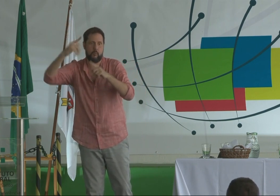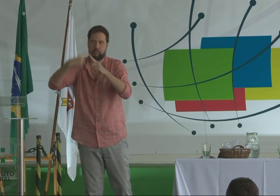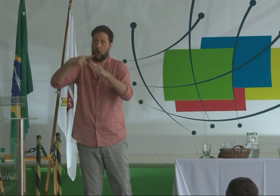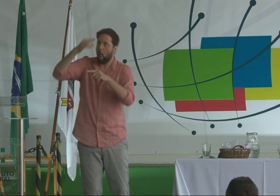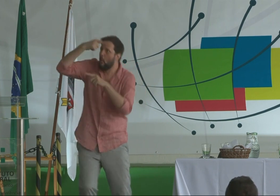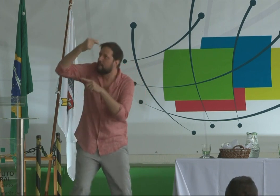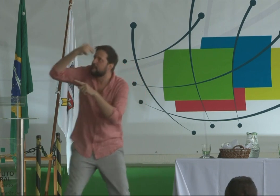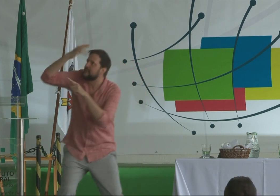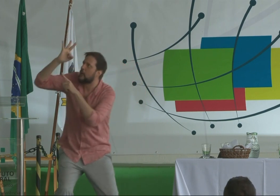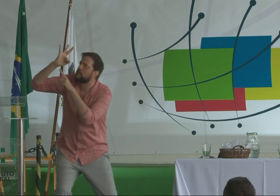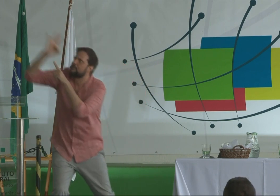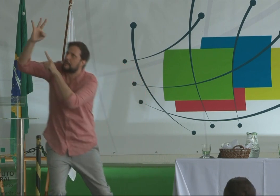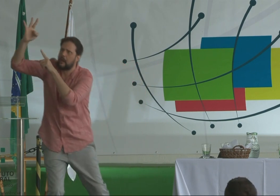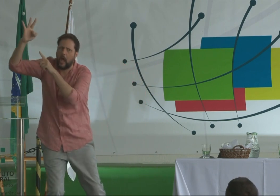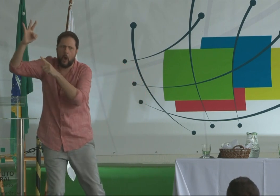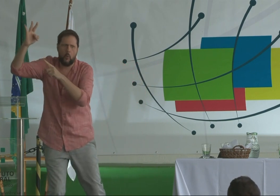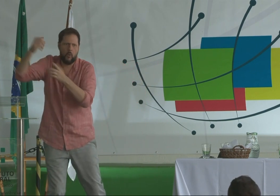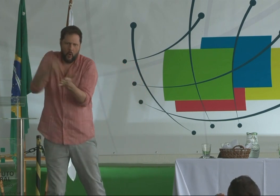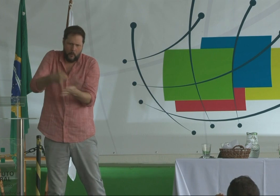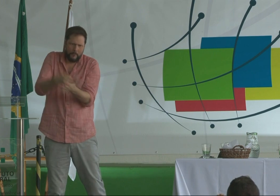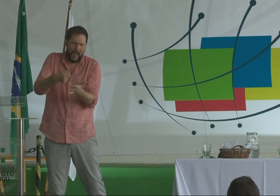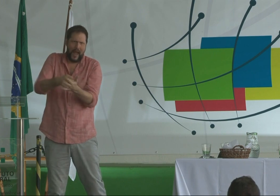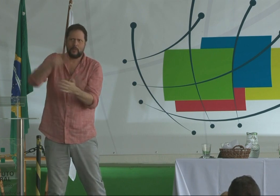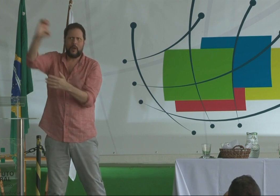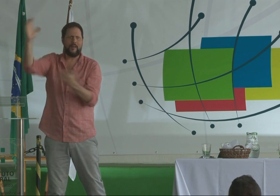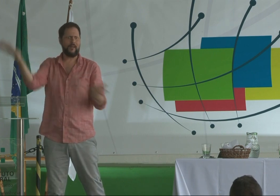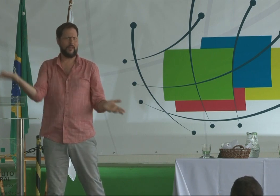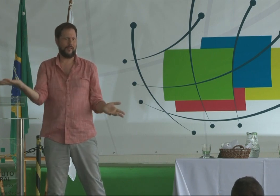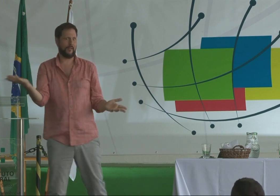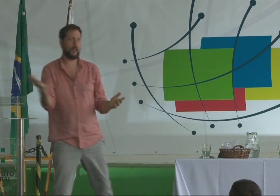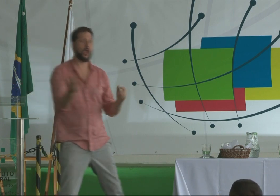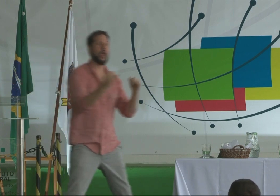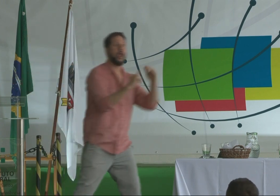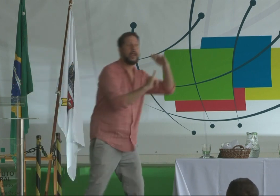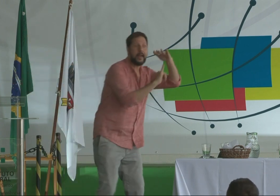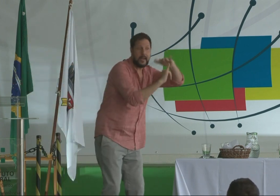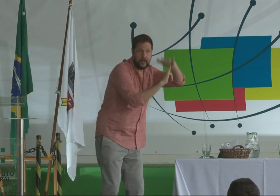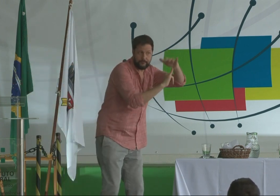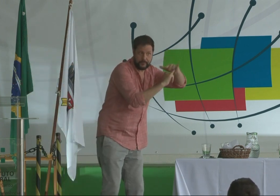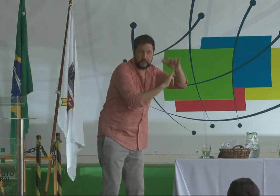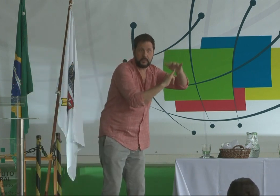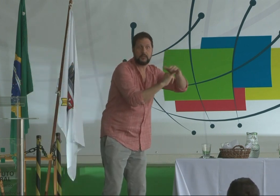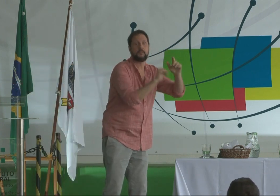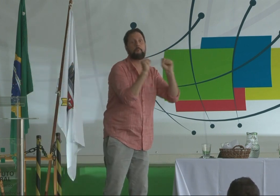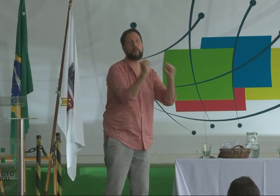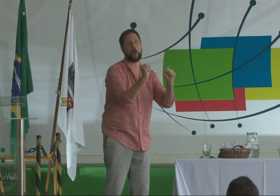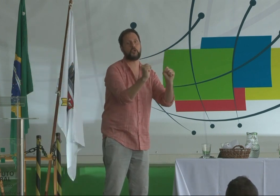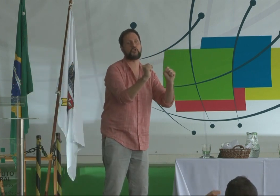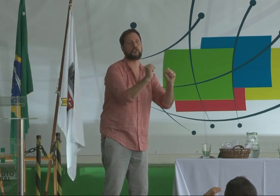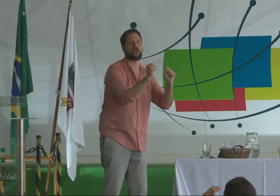trabalhar em institutos federais. A gente fala universidade federal, instituto federal em E. Tem que trabalhar em nível E. Né, isso, universidade